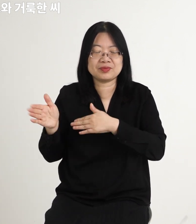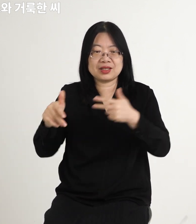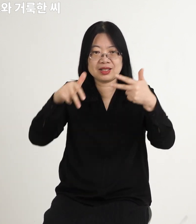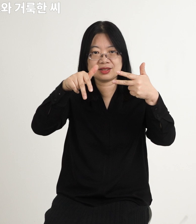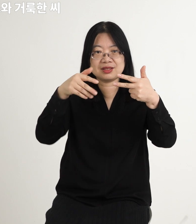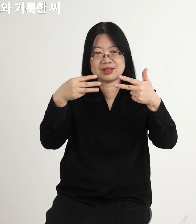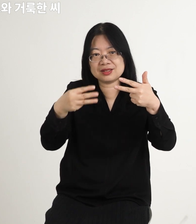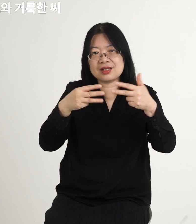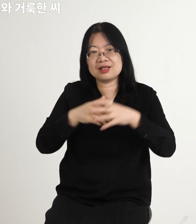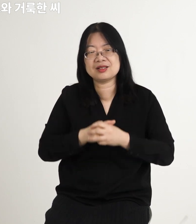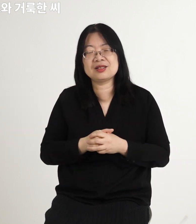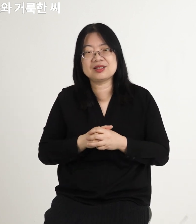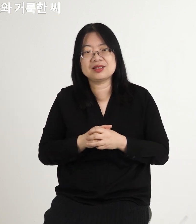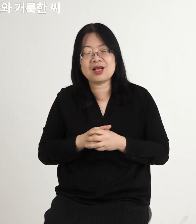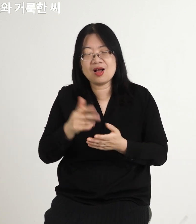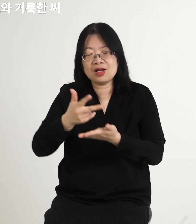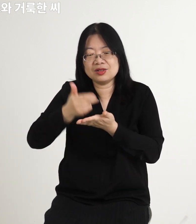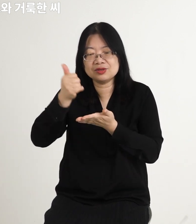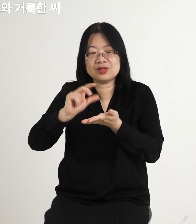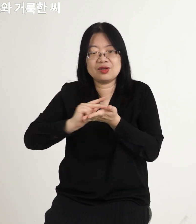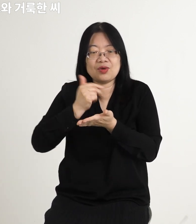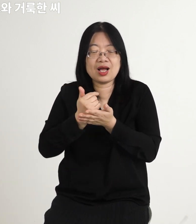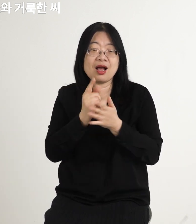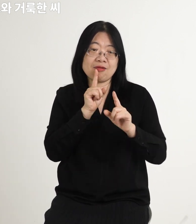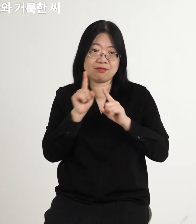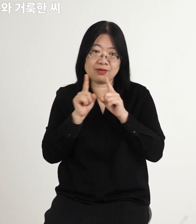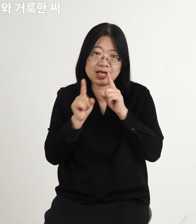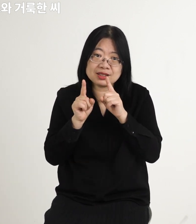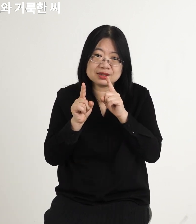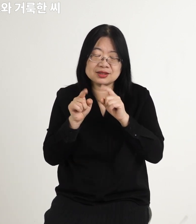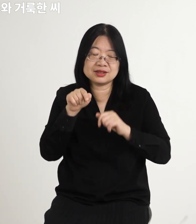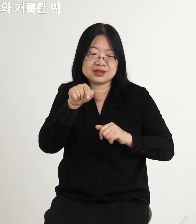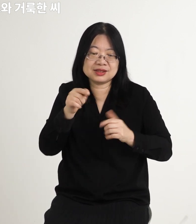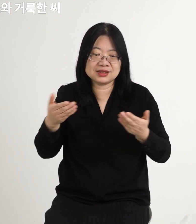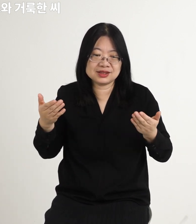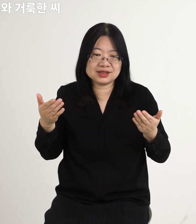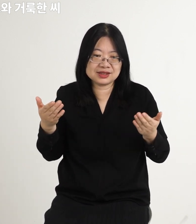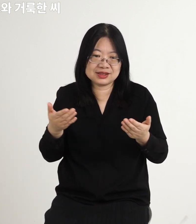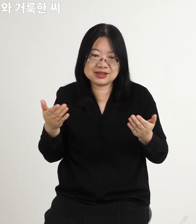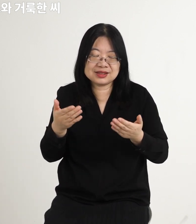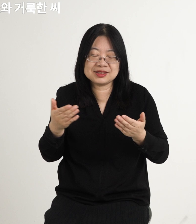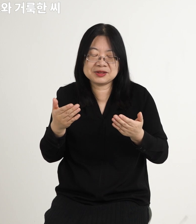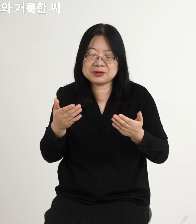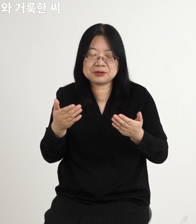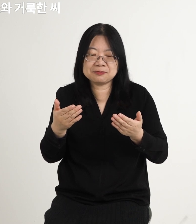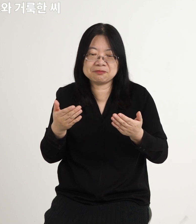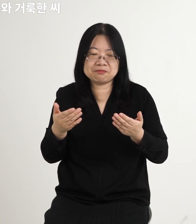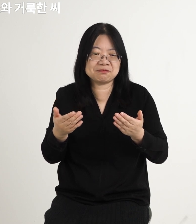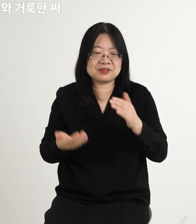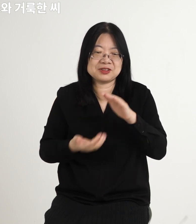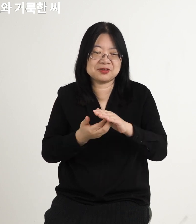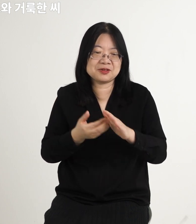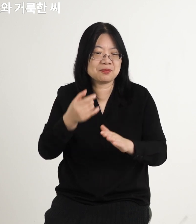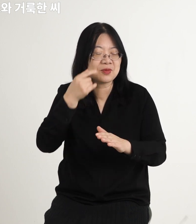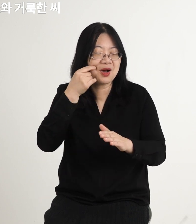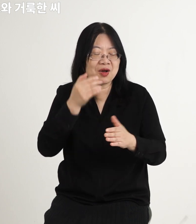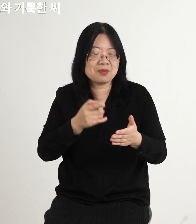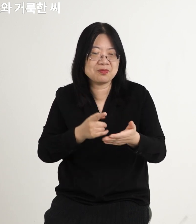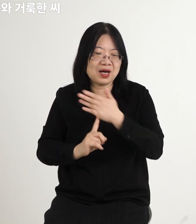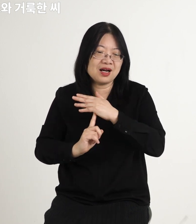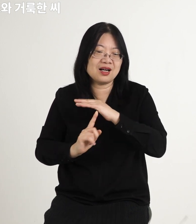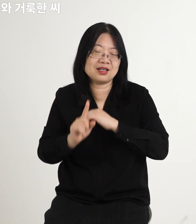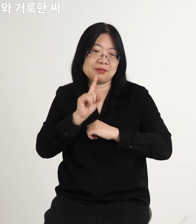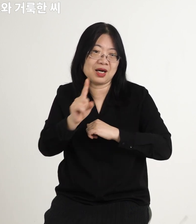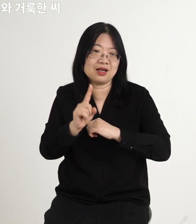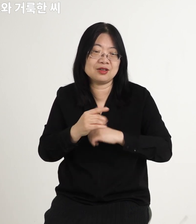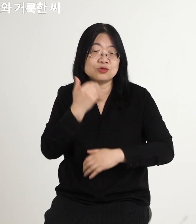7절. 주 여호와의 말씀이 그 일은 서지 못하며 이루어지지 못하리라. 이